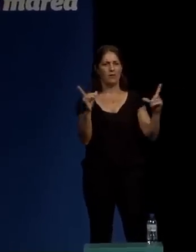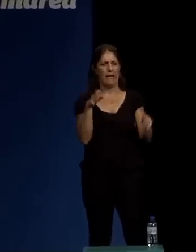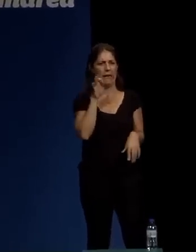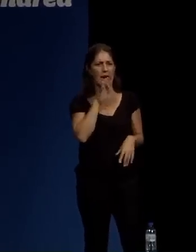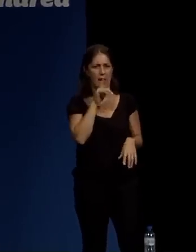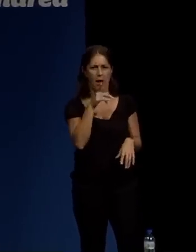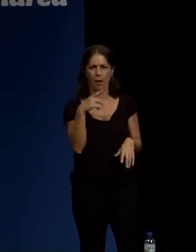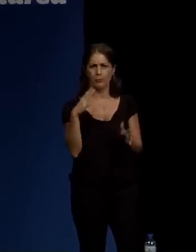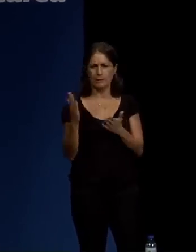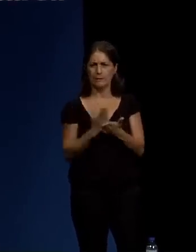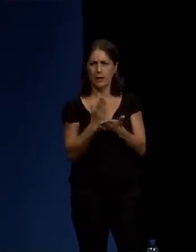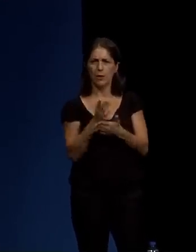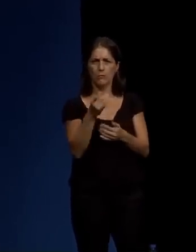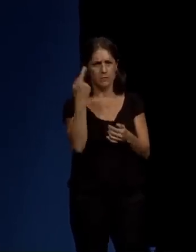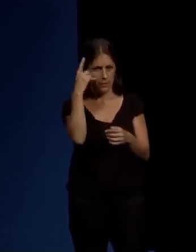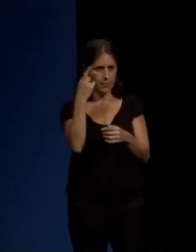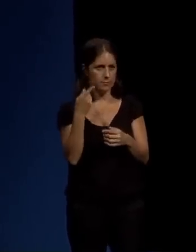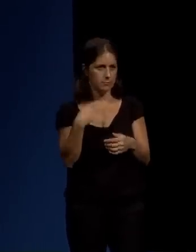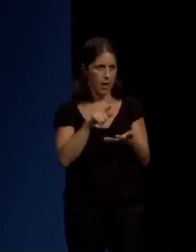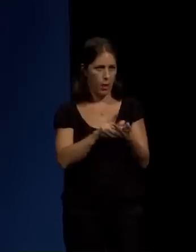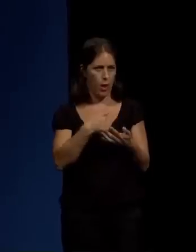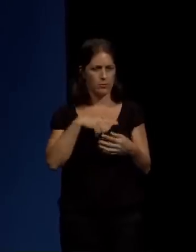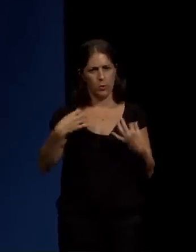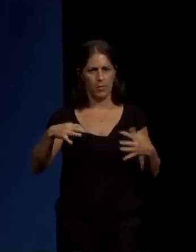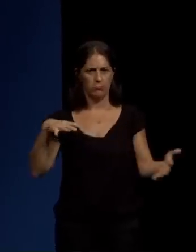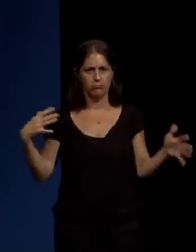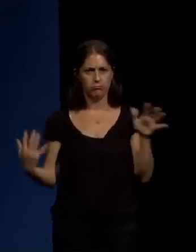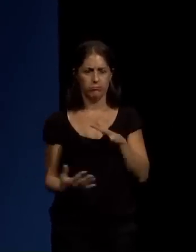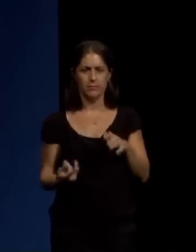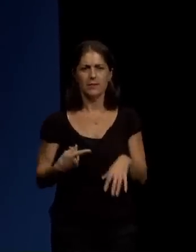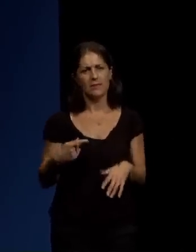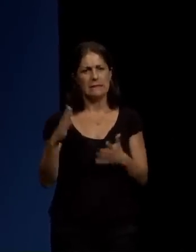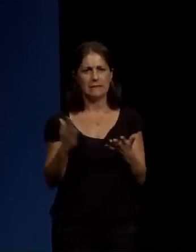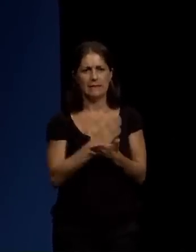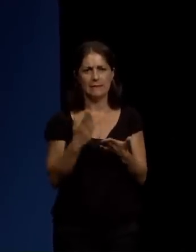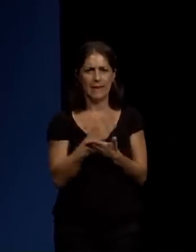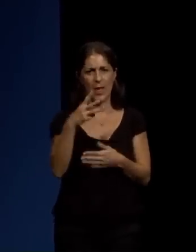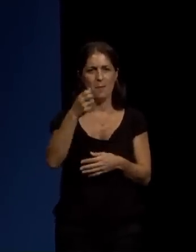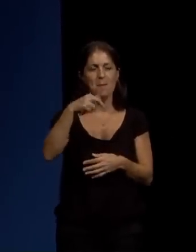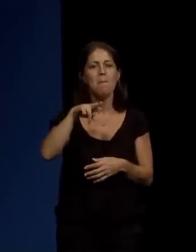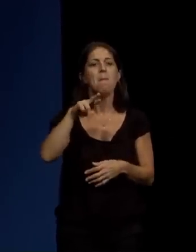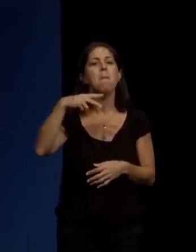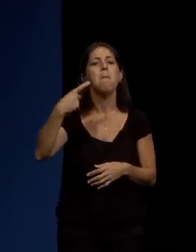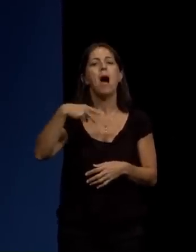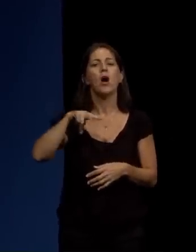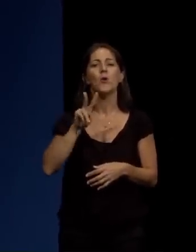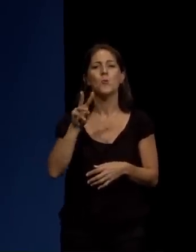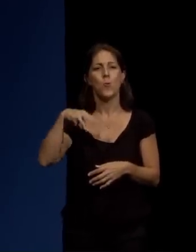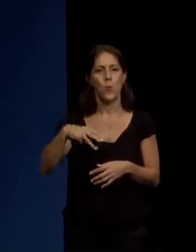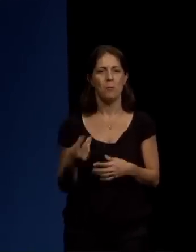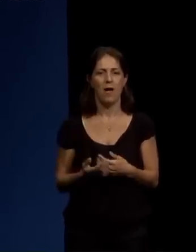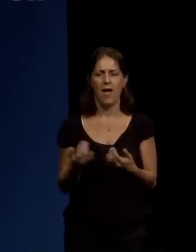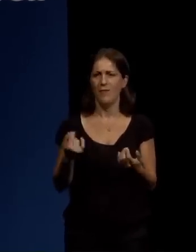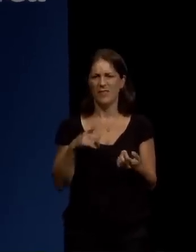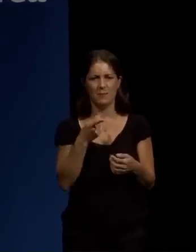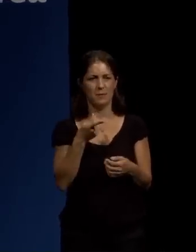funcionaba como instrumento de normalización da nosa lingua, aquela serie que se chamaba Magnum. Entón Magnum sempre tiña as cousas ali